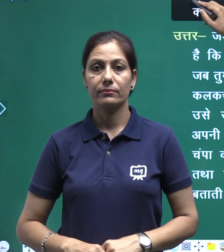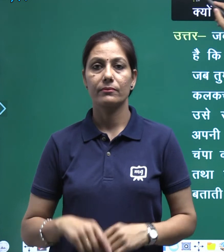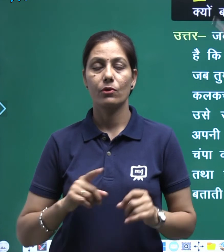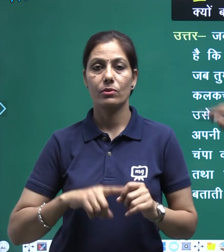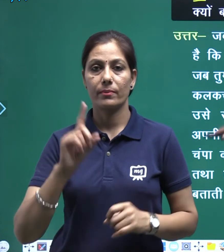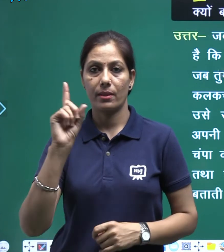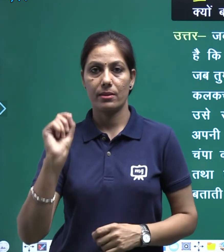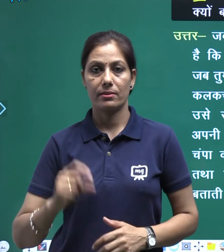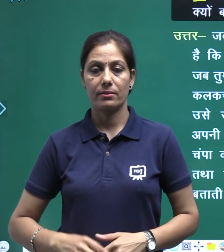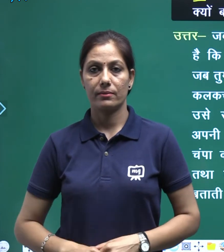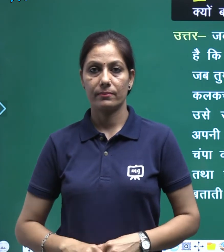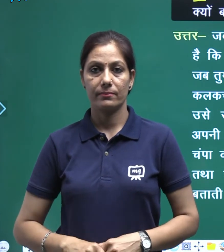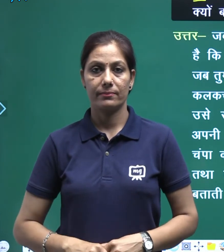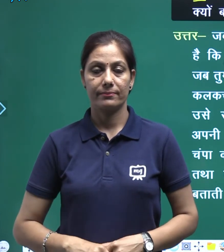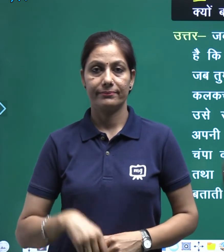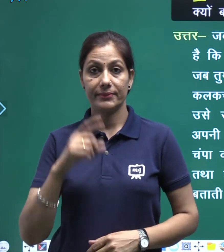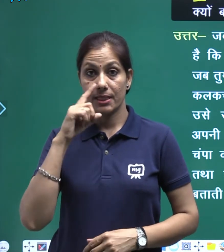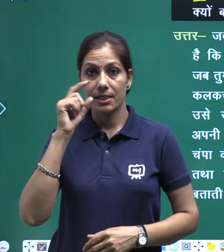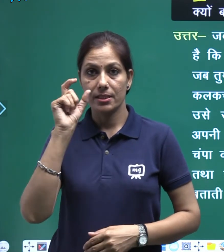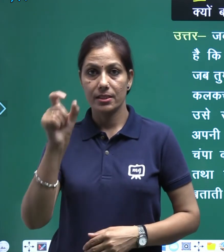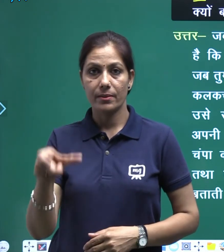प्रश्न 10, चंपा